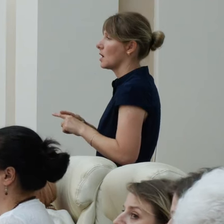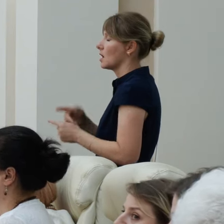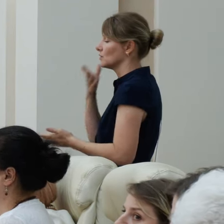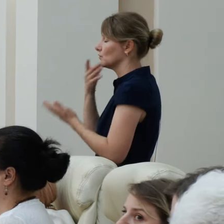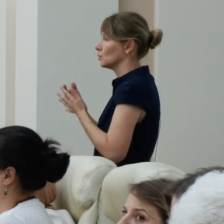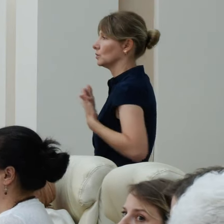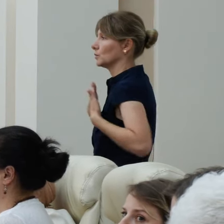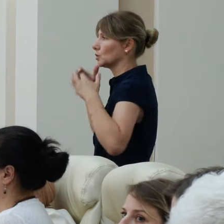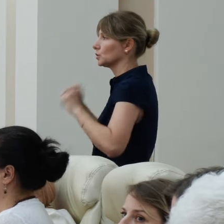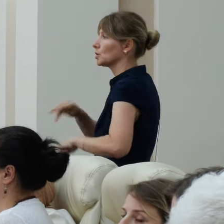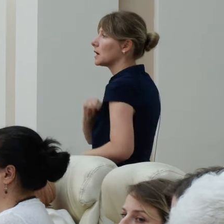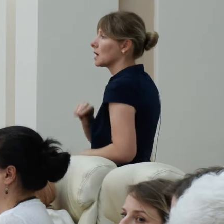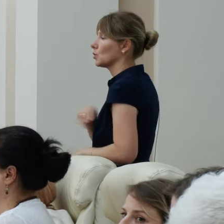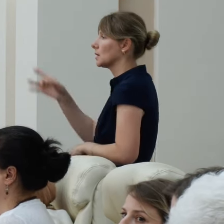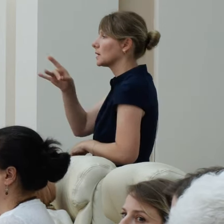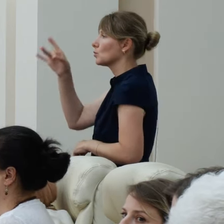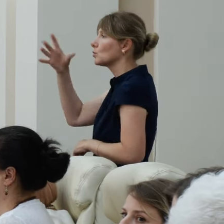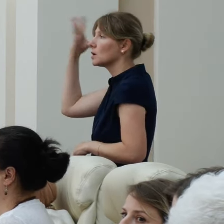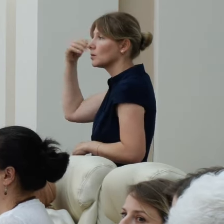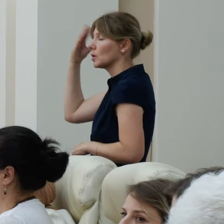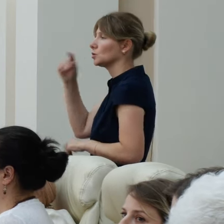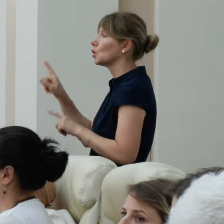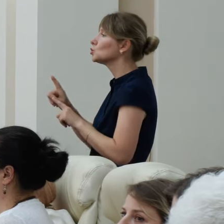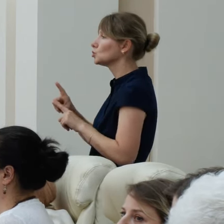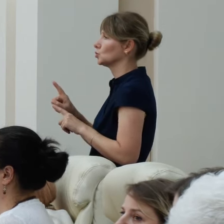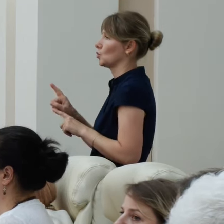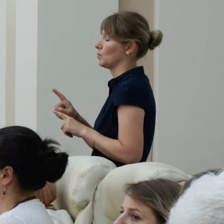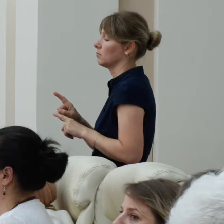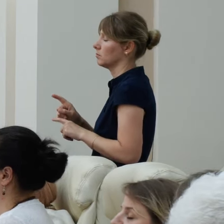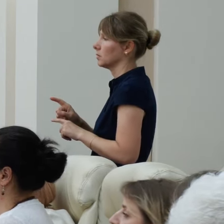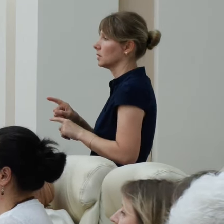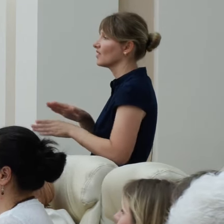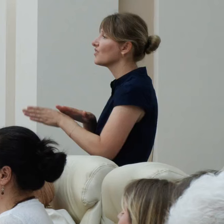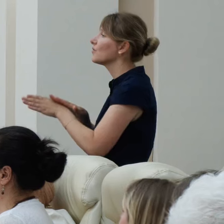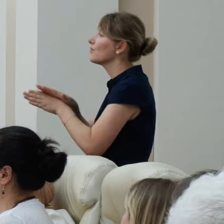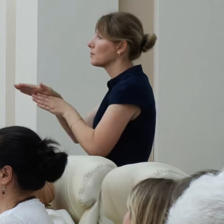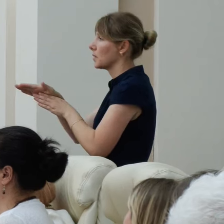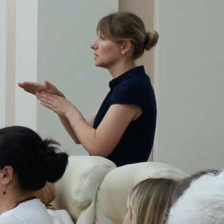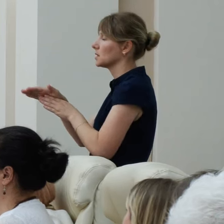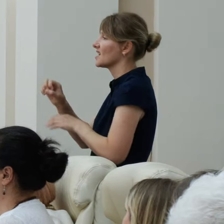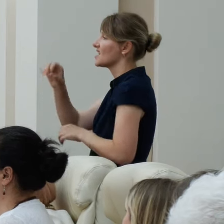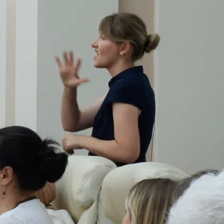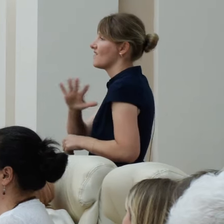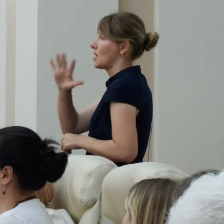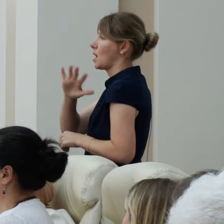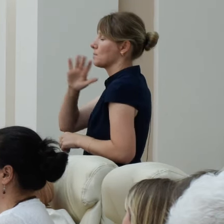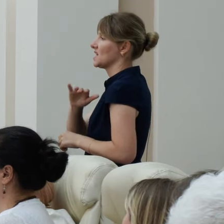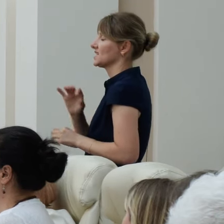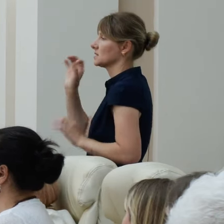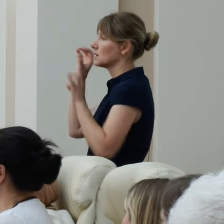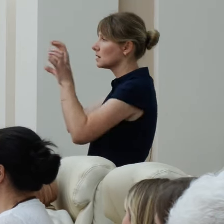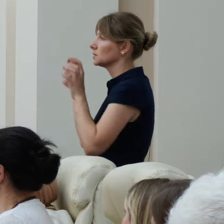eforturilor Republicii Moldova de a se alinia standardelor europene în ceea ce privește învățarea